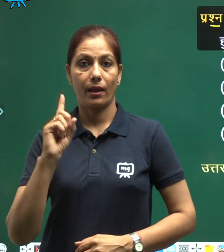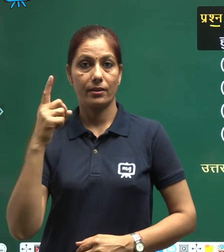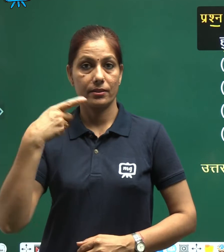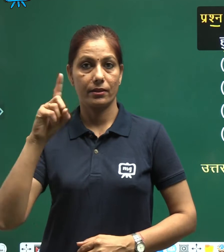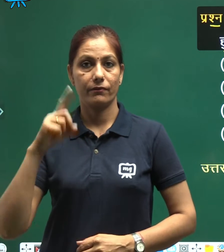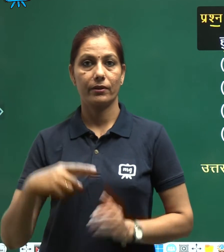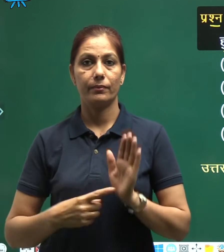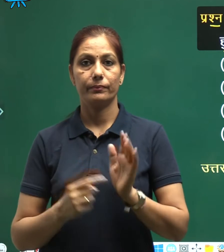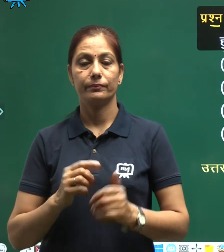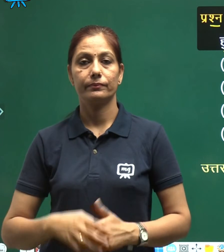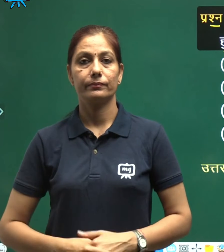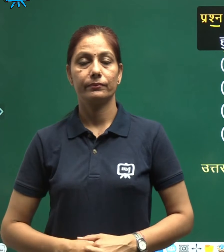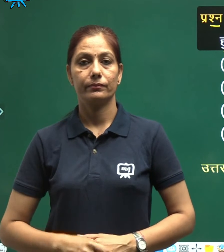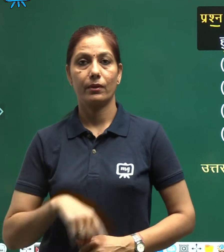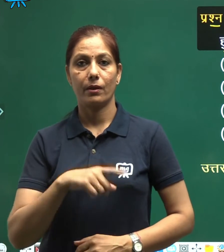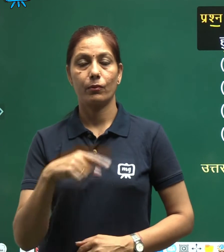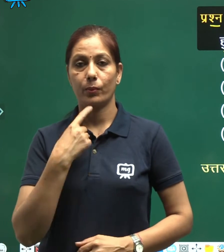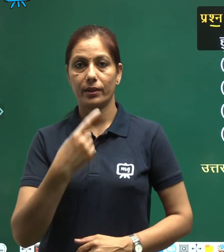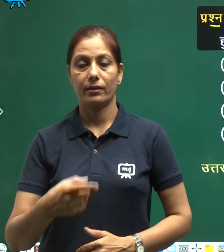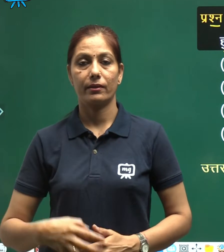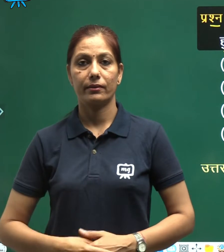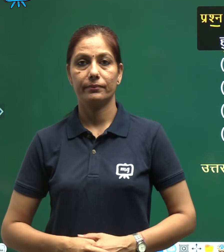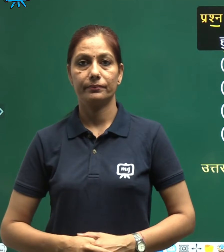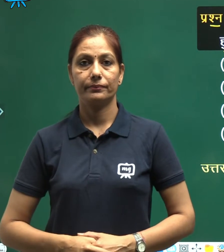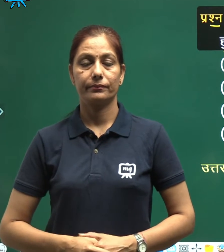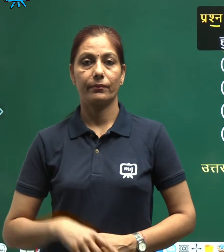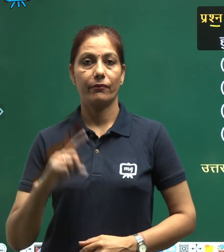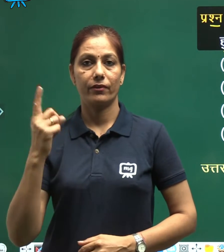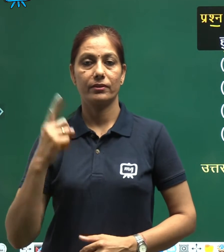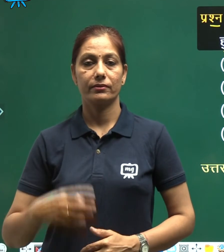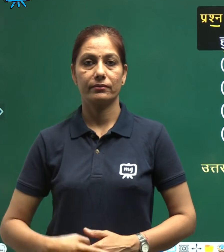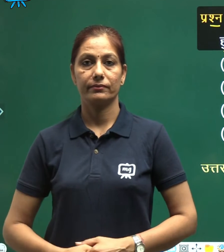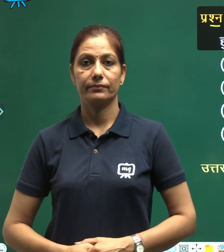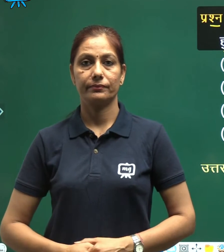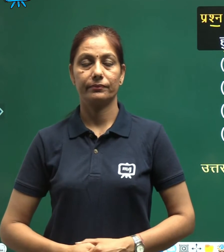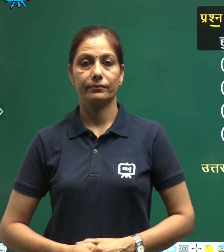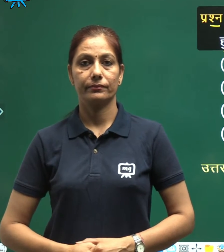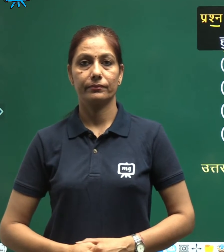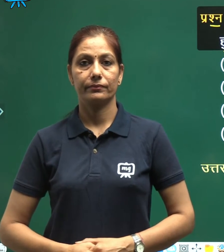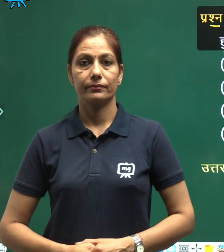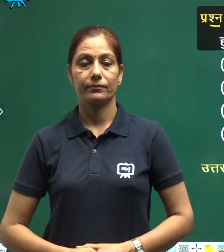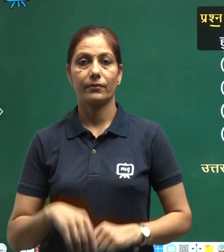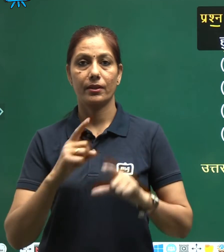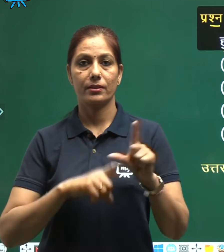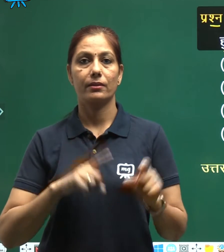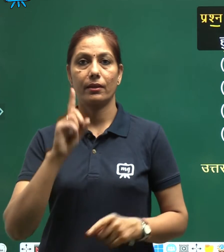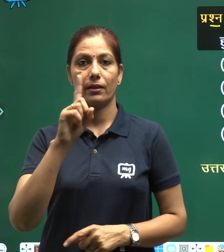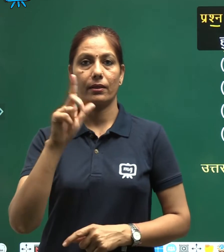सही विकल्प आपको बताना है। पहला सन 1880